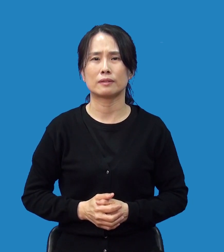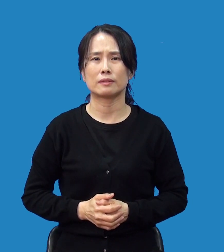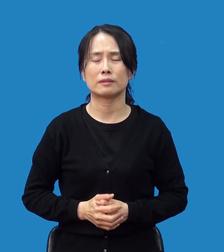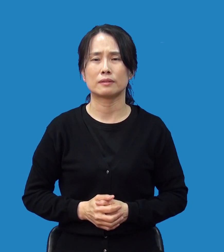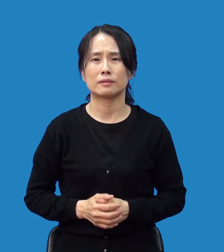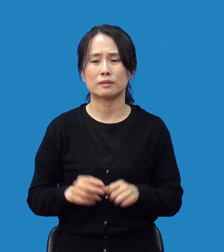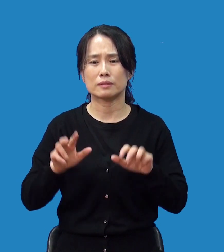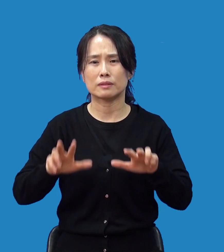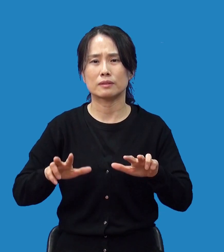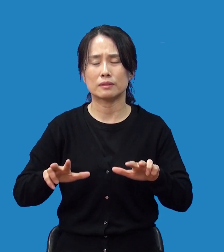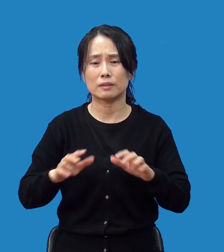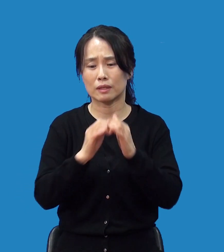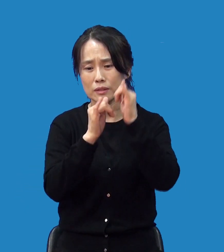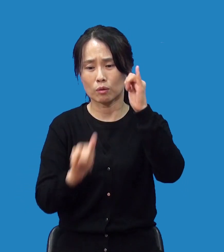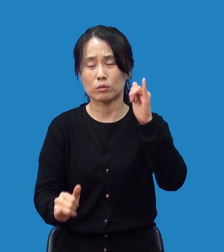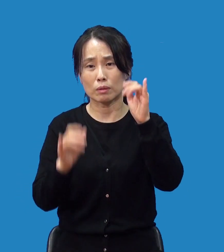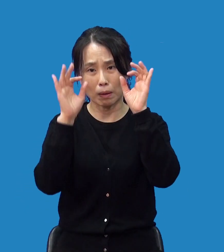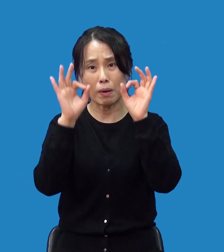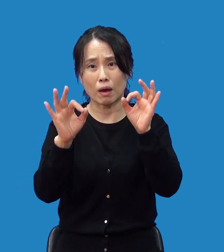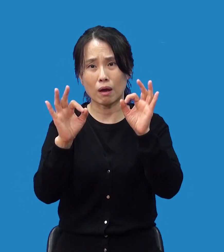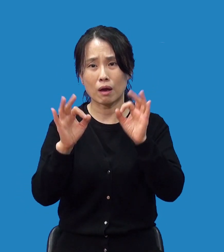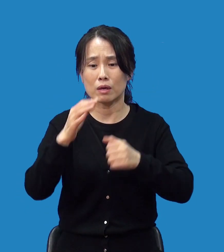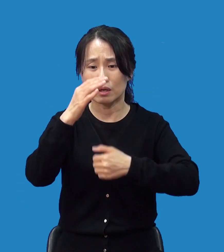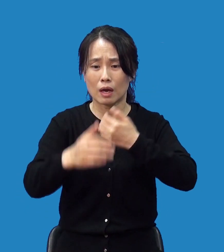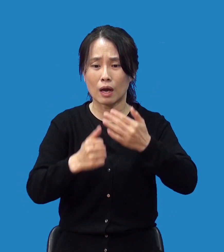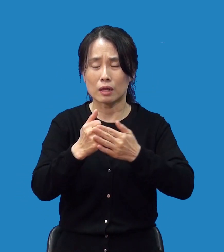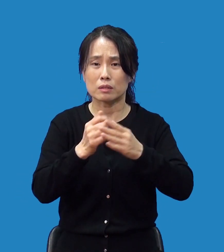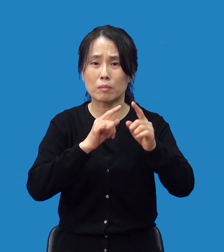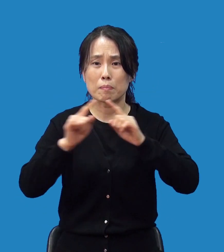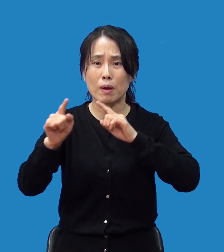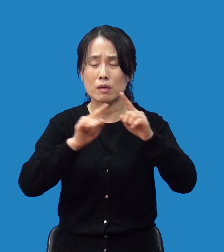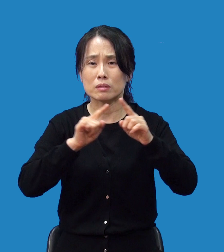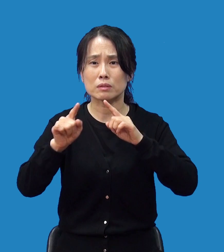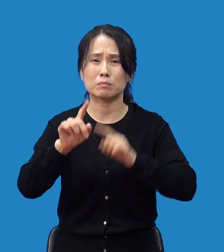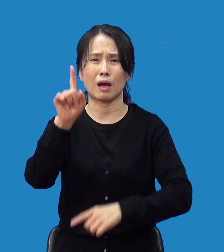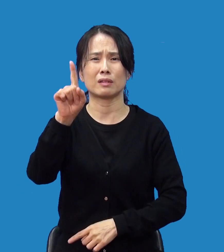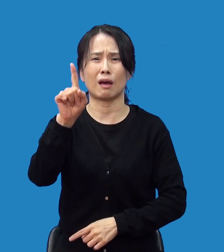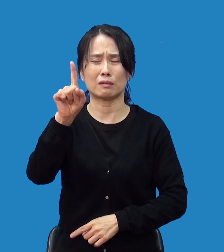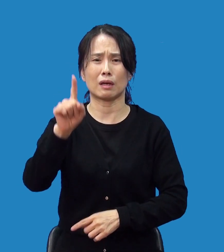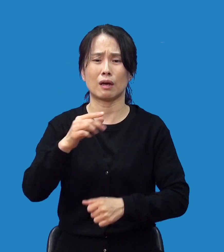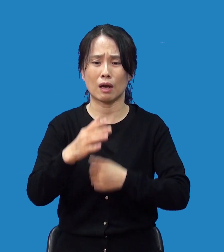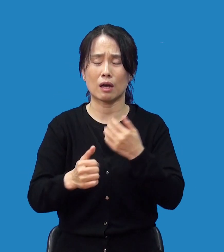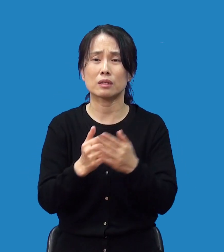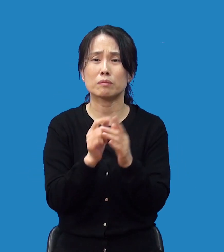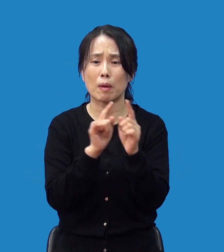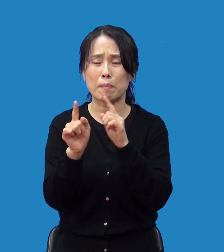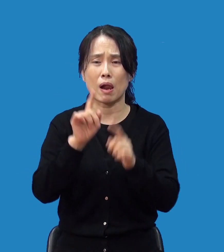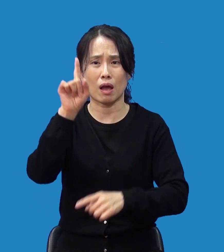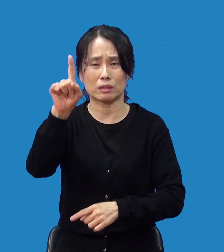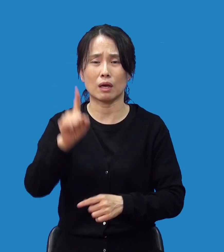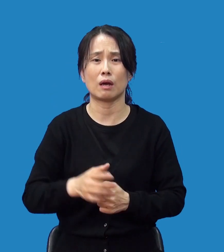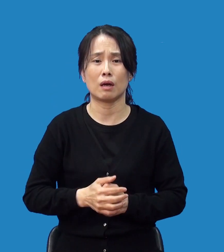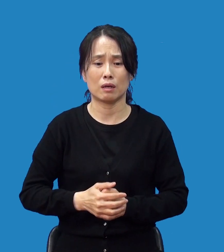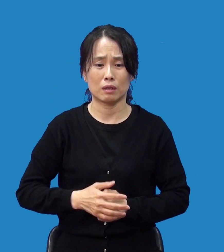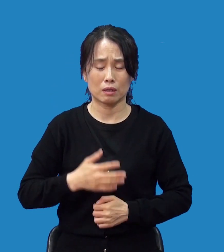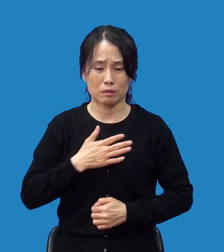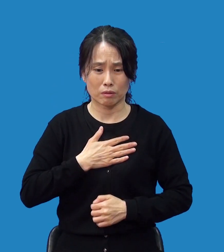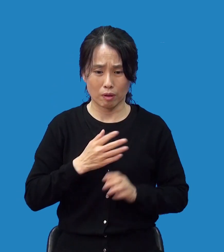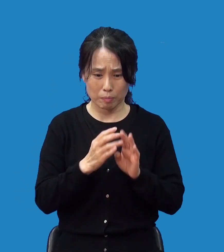이스라엘의 역사를 가만 보세요. 하나님이 말씀하시는 요지는 하나예요. 하나님이 자기